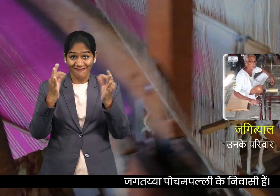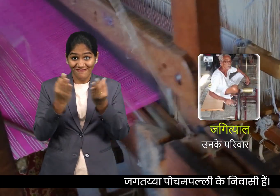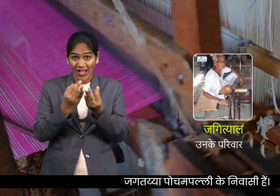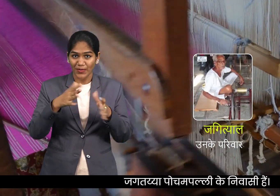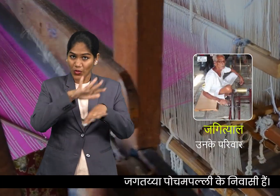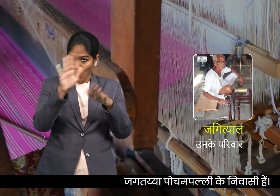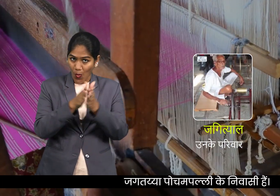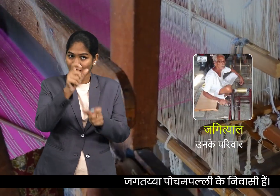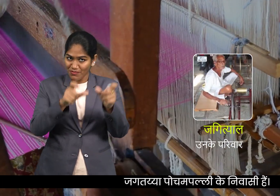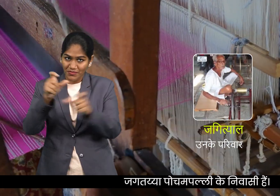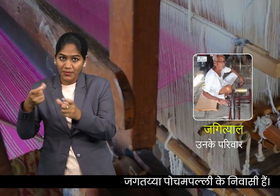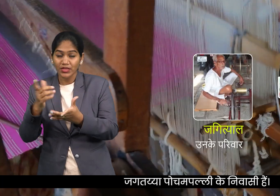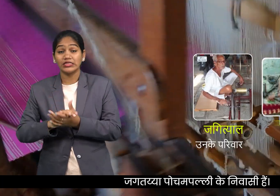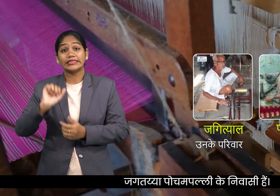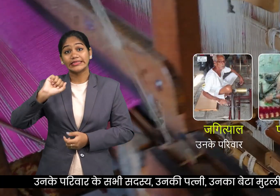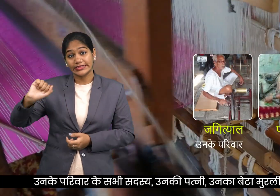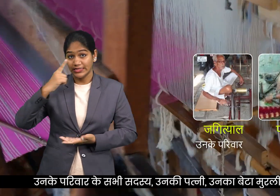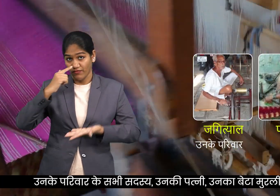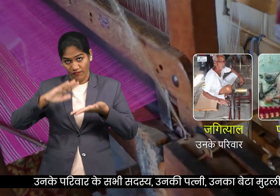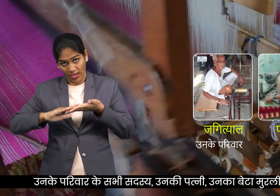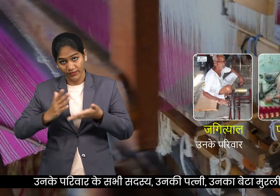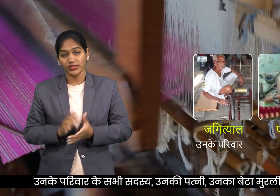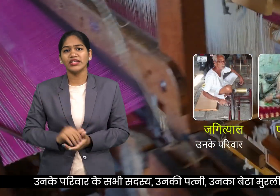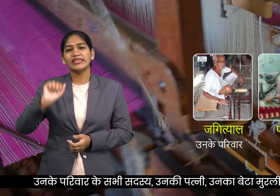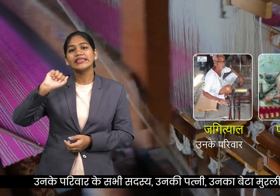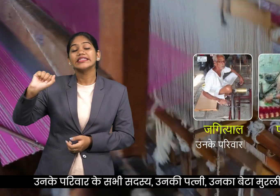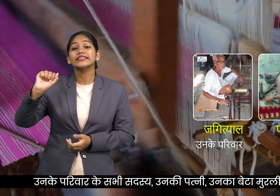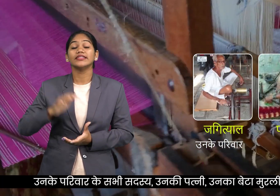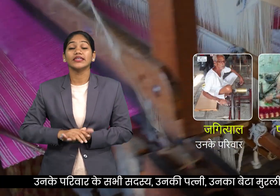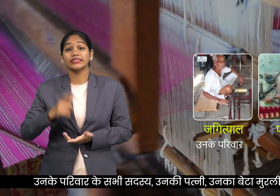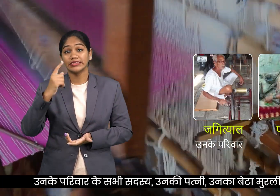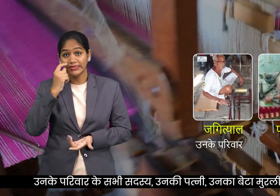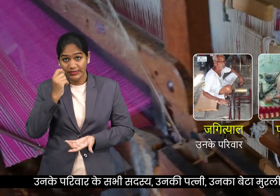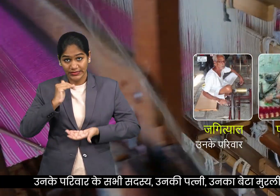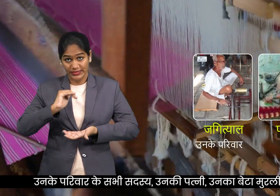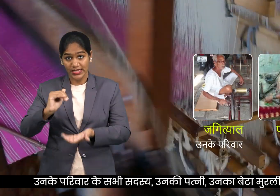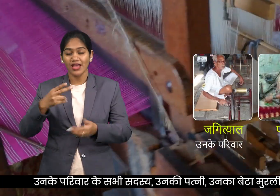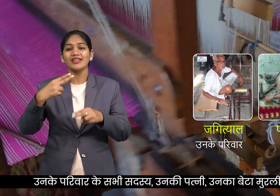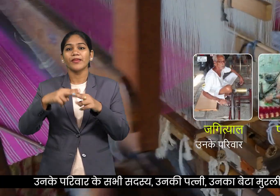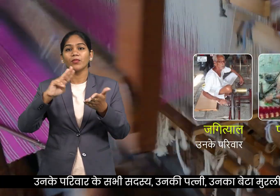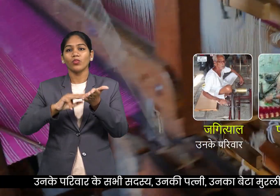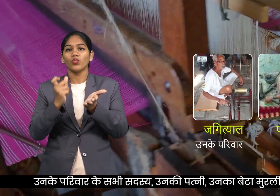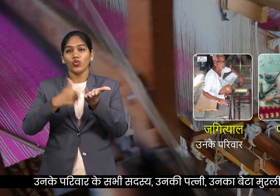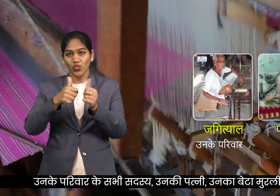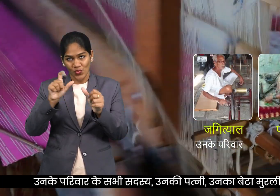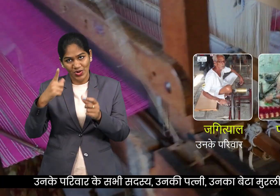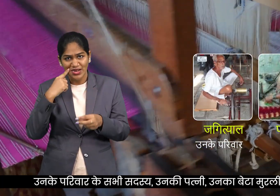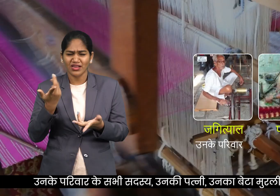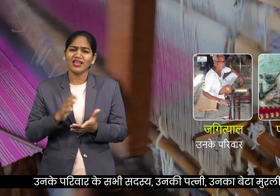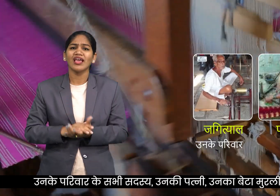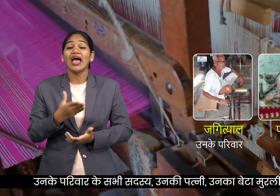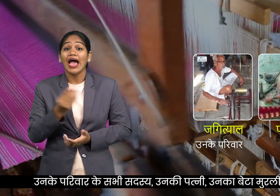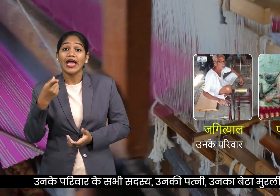जगतैया पोचमपल्ली के निवासी हैं। उनके परिवार के सभी सदस्य, उनकी पत्नी, उनका बेटा